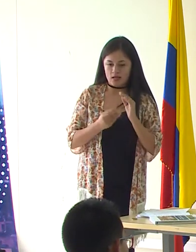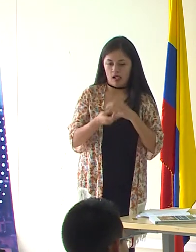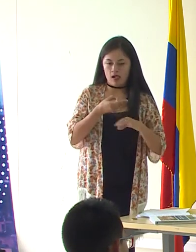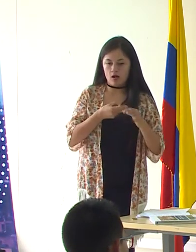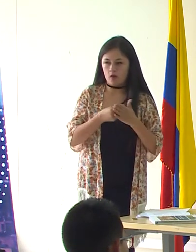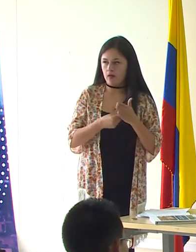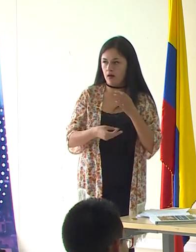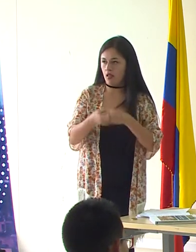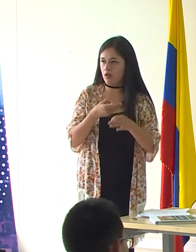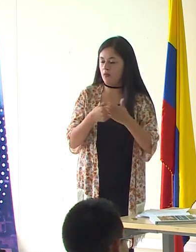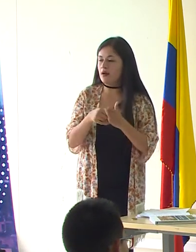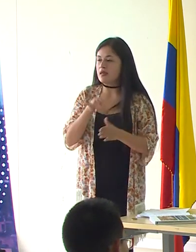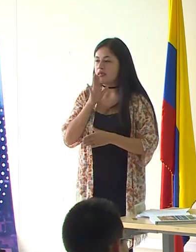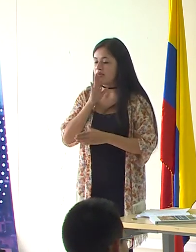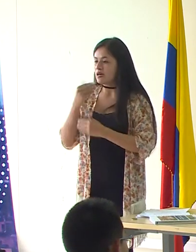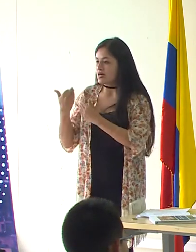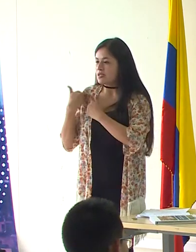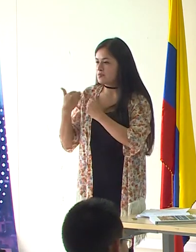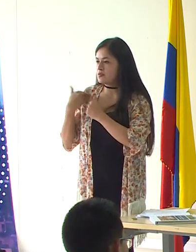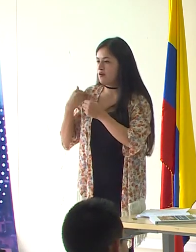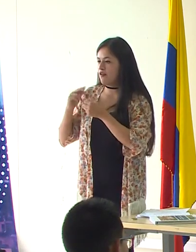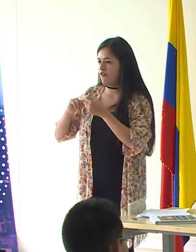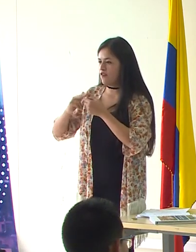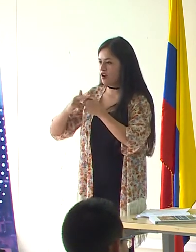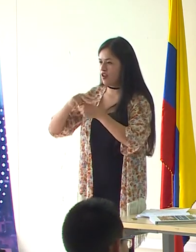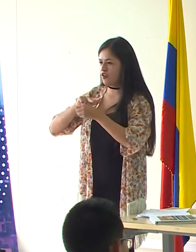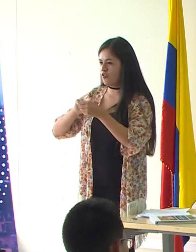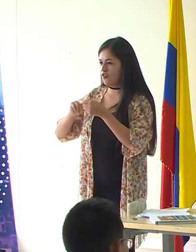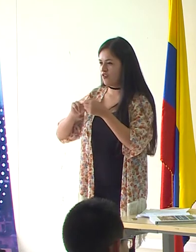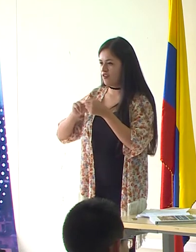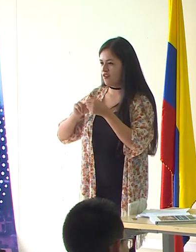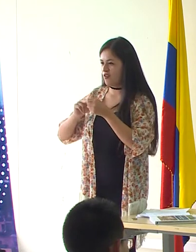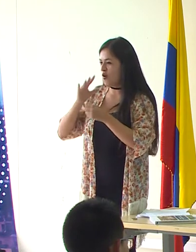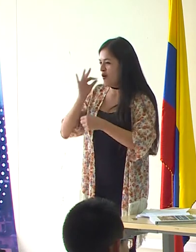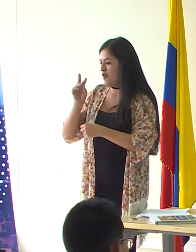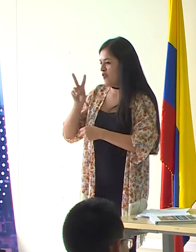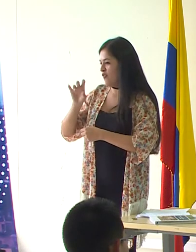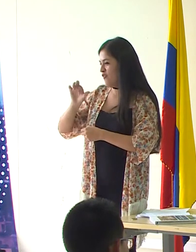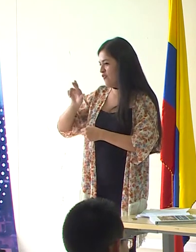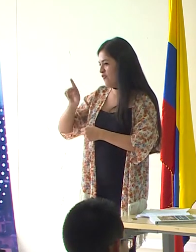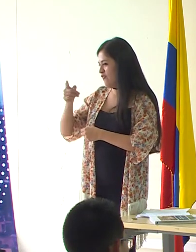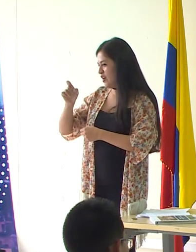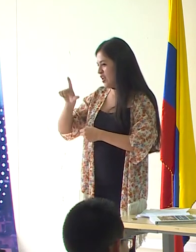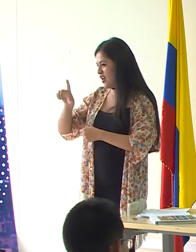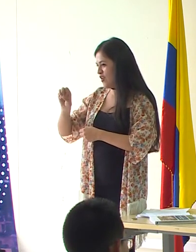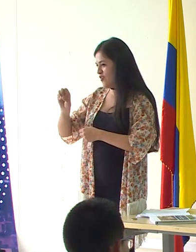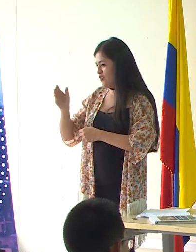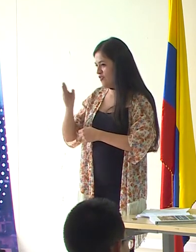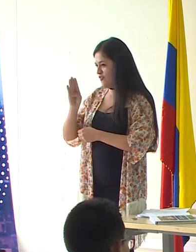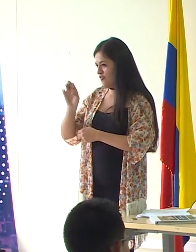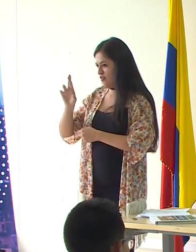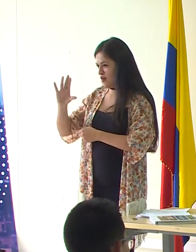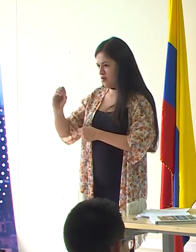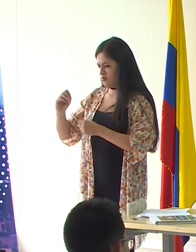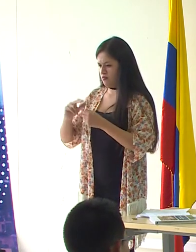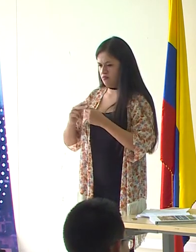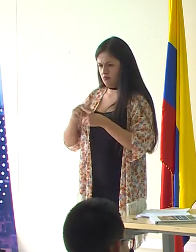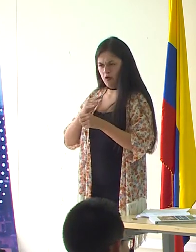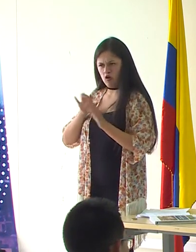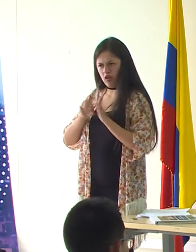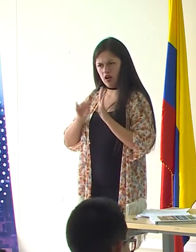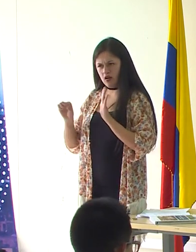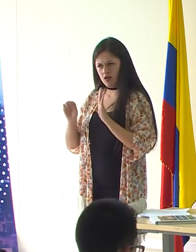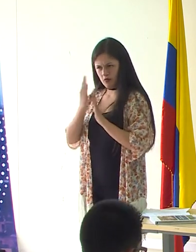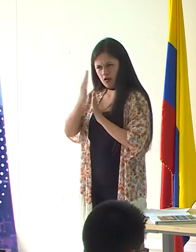virgilio barco vargas los únicos que se han parado en las rayas son los únicos no perdón una experiencia muy importante